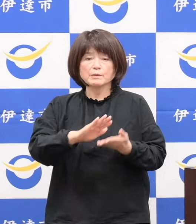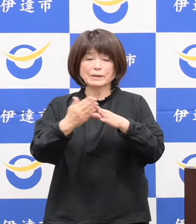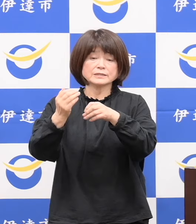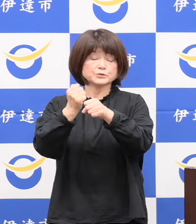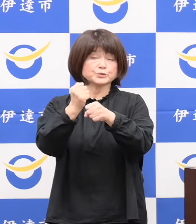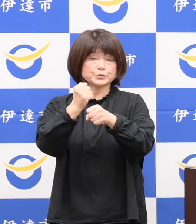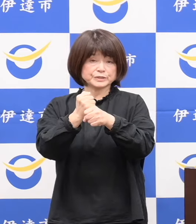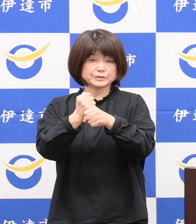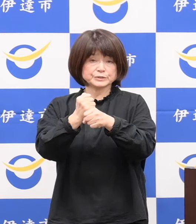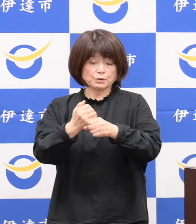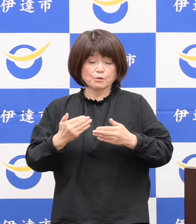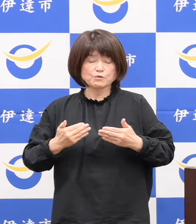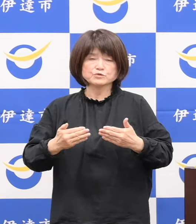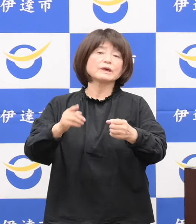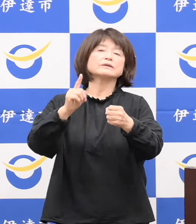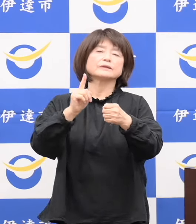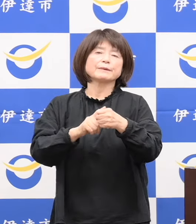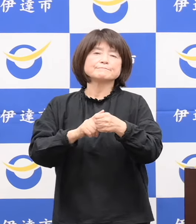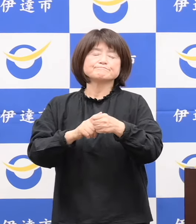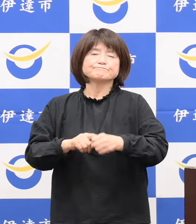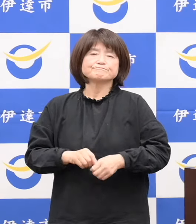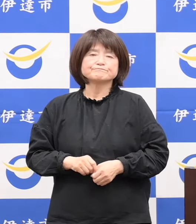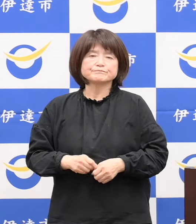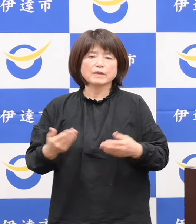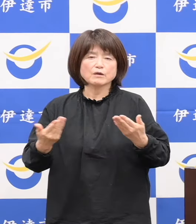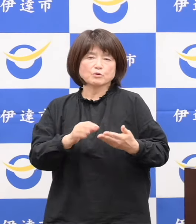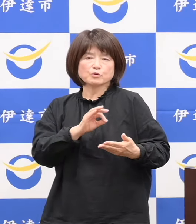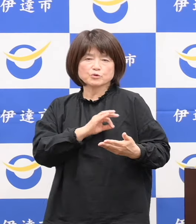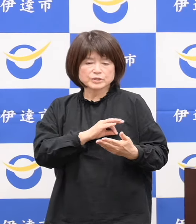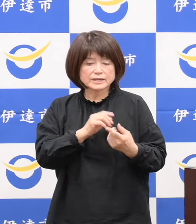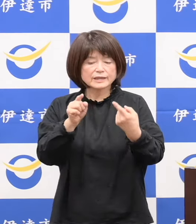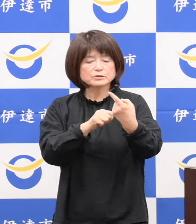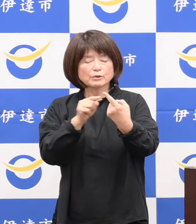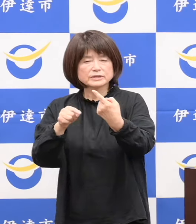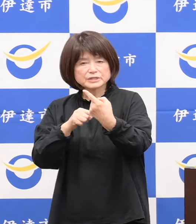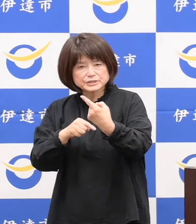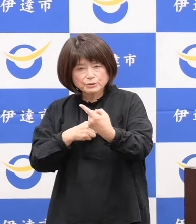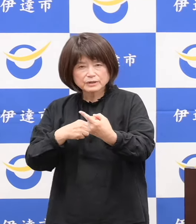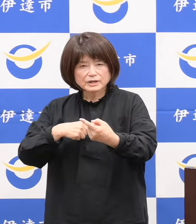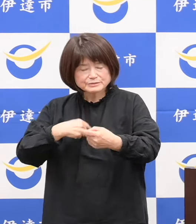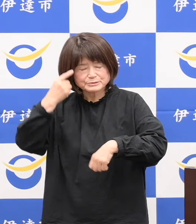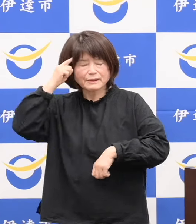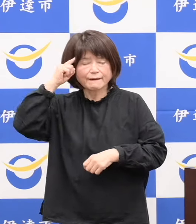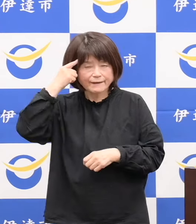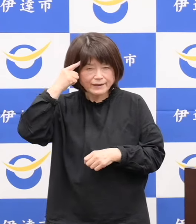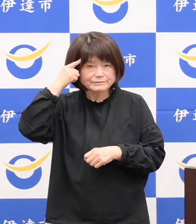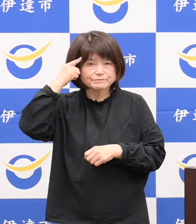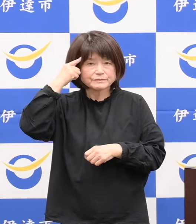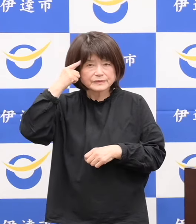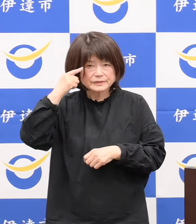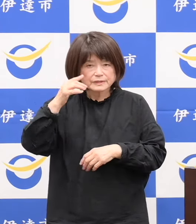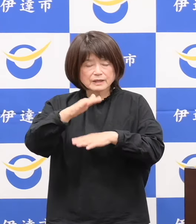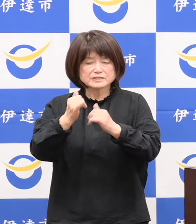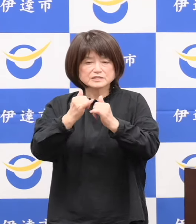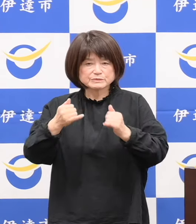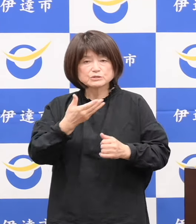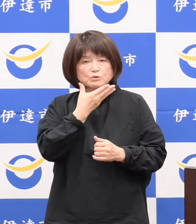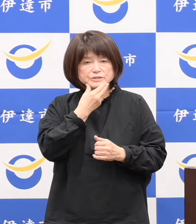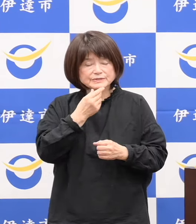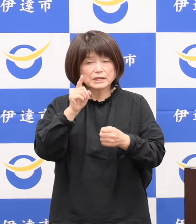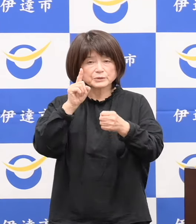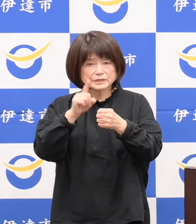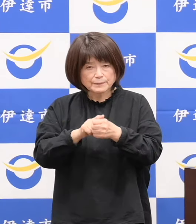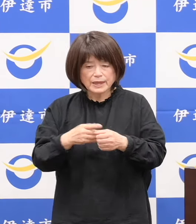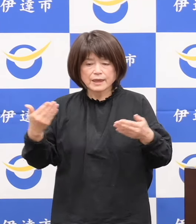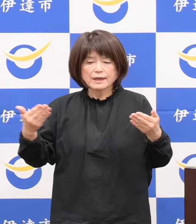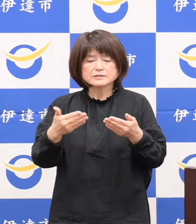を進めるため職員一人一人がさらに主体性を持ち、市民の幸せのため仕